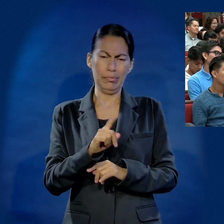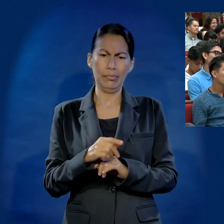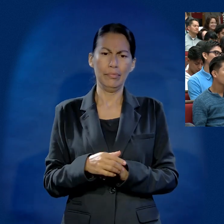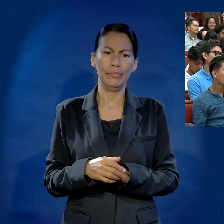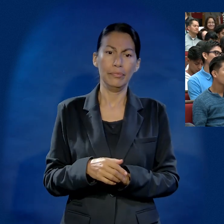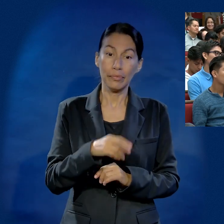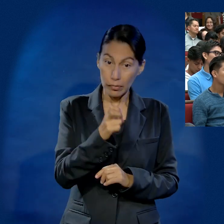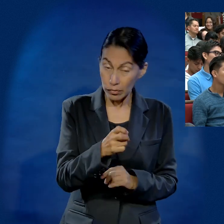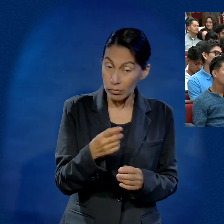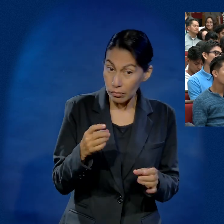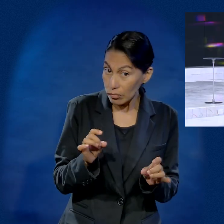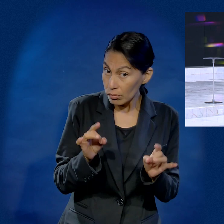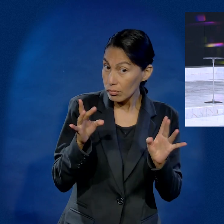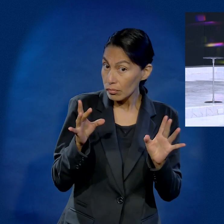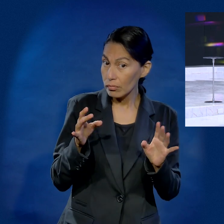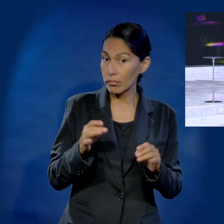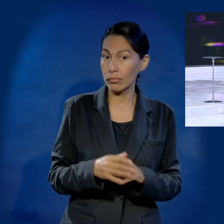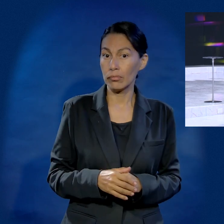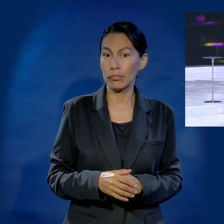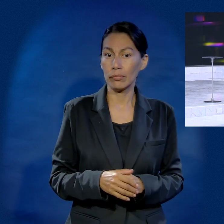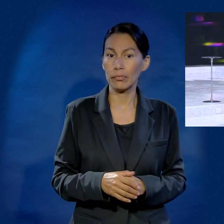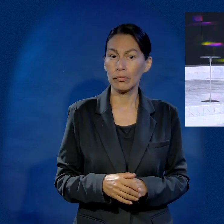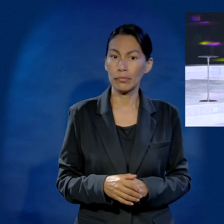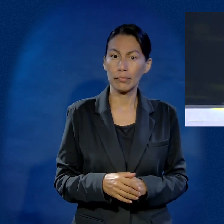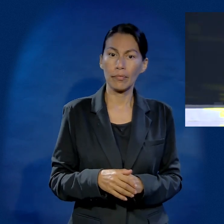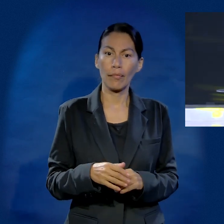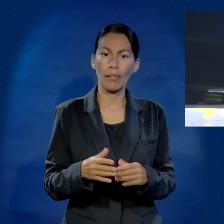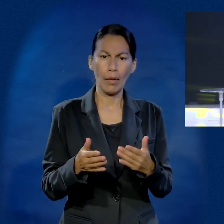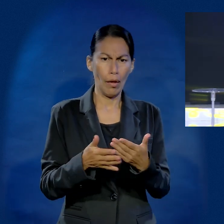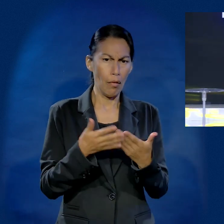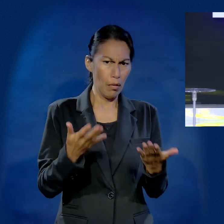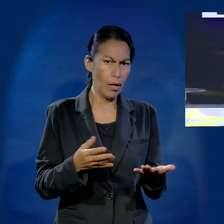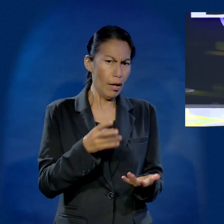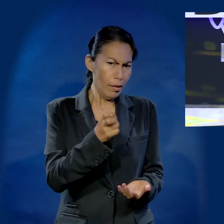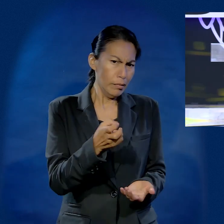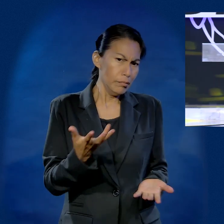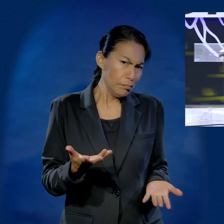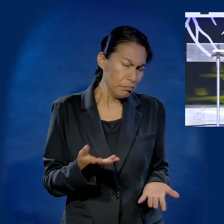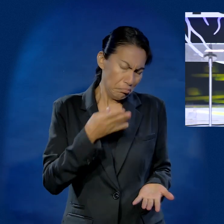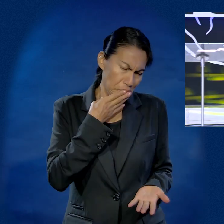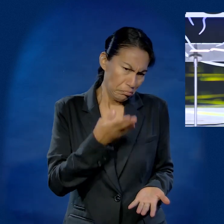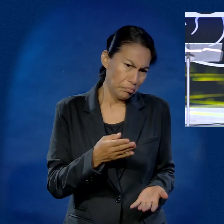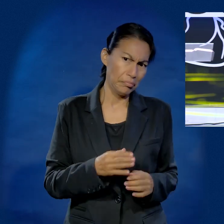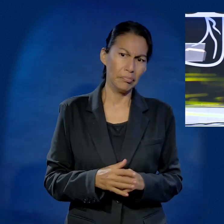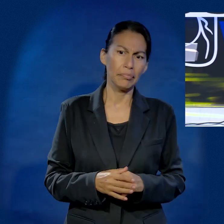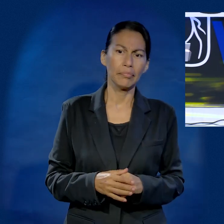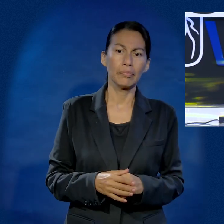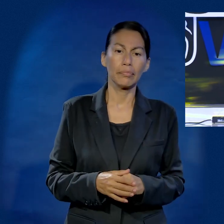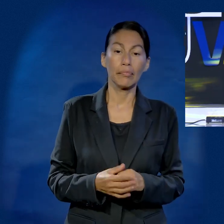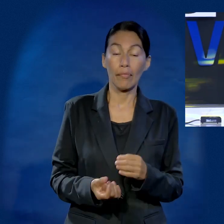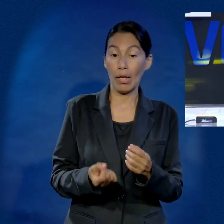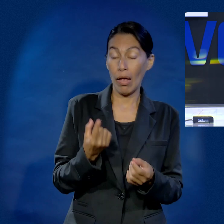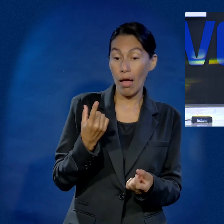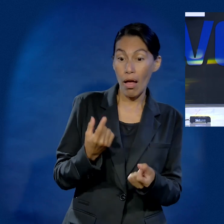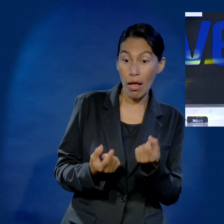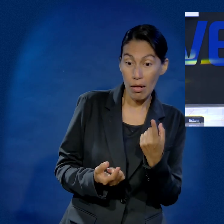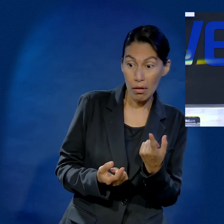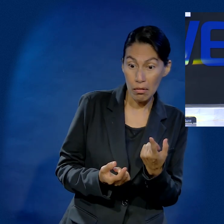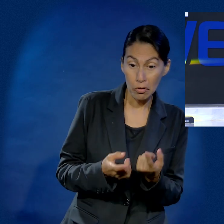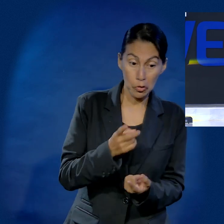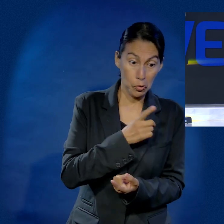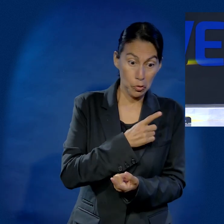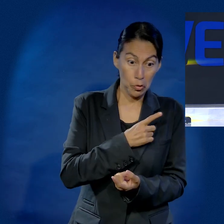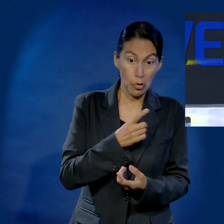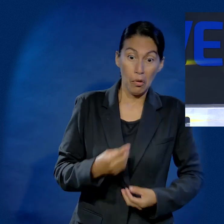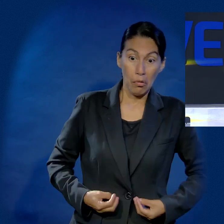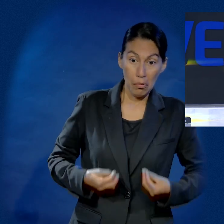dicen. Eso está pasando. Ahora, si eso pasara, está muy bien. Ya dijo el apóstol Pablo, si alguien